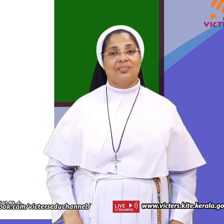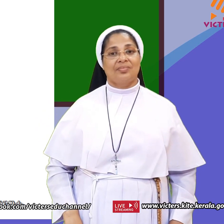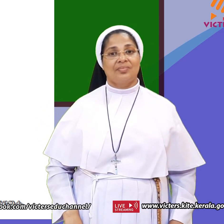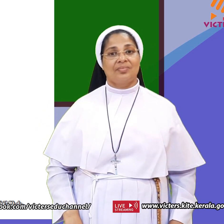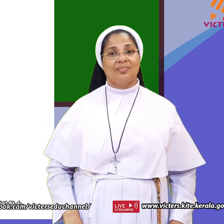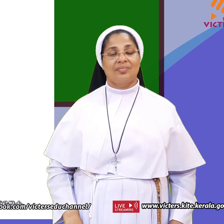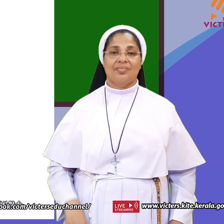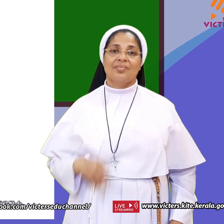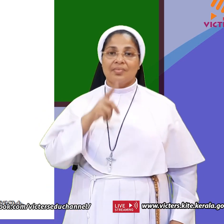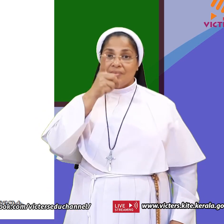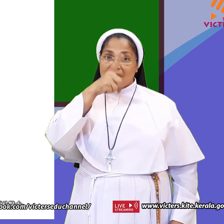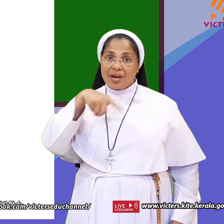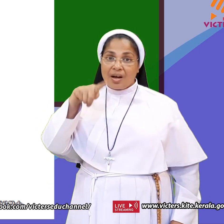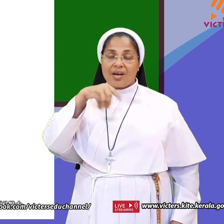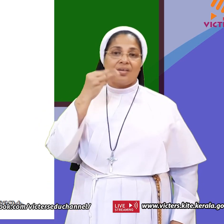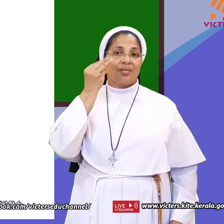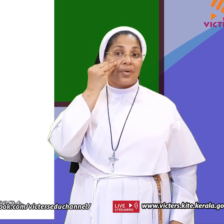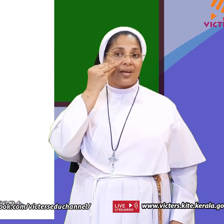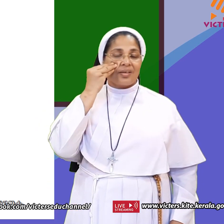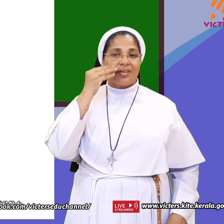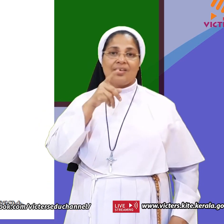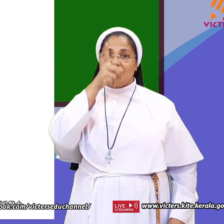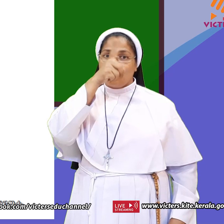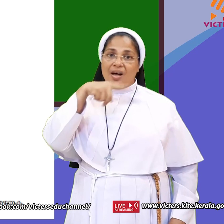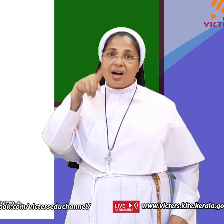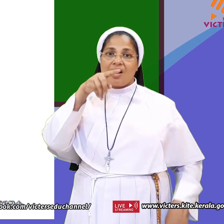ആറ് മാർക്കിൻ്റെ 6 ചോദ്യങ്ങൾ.